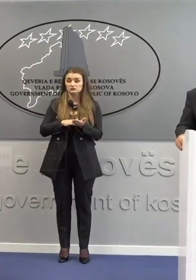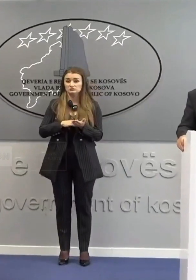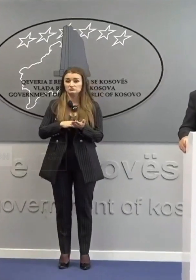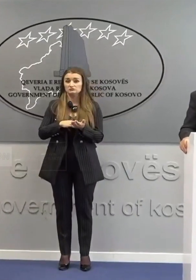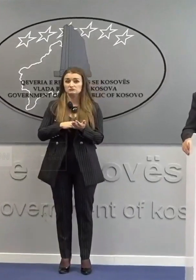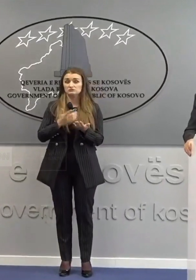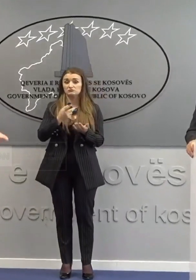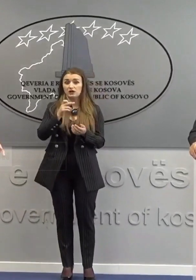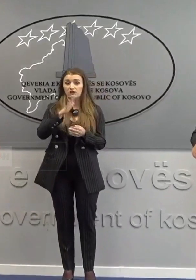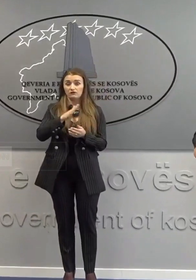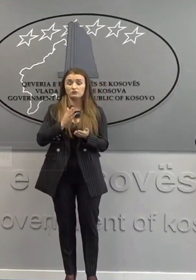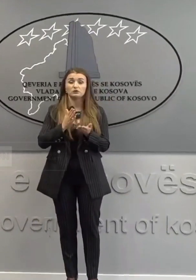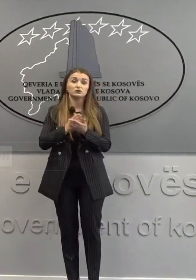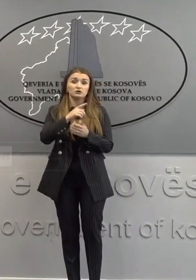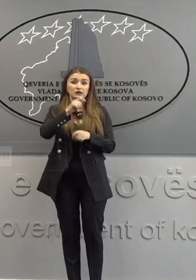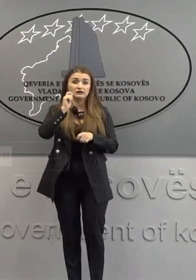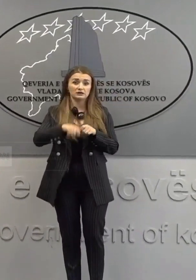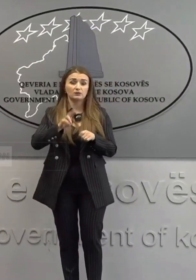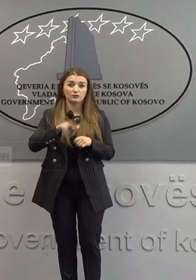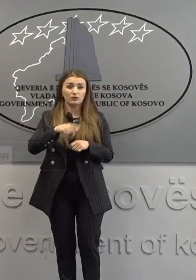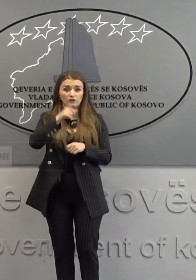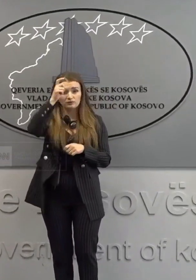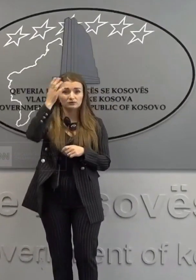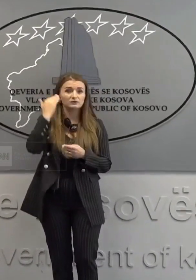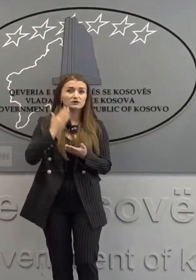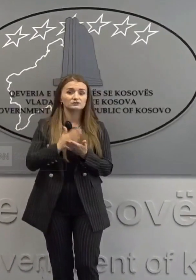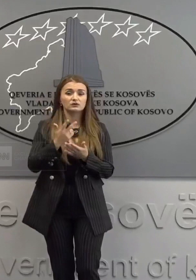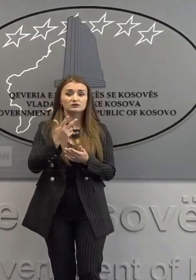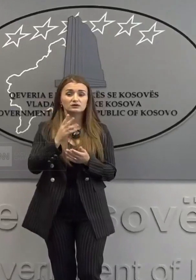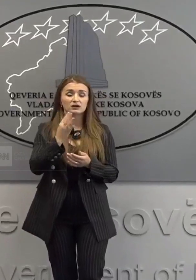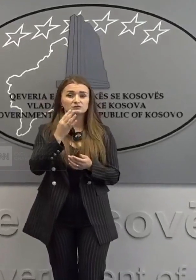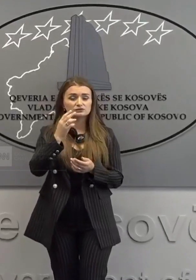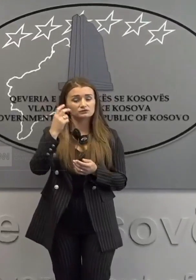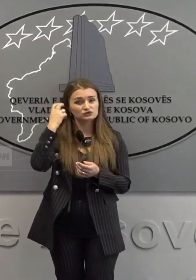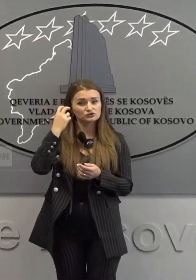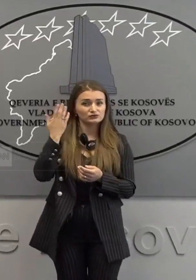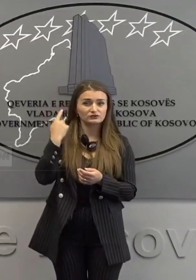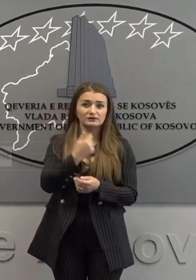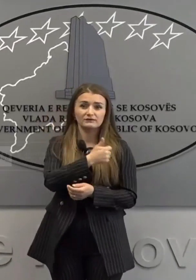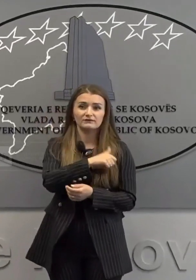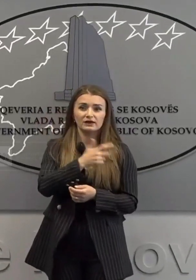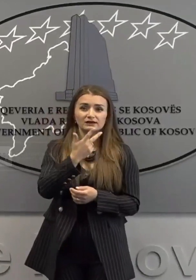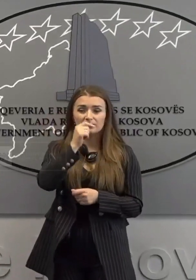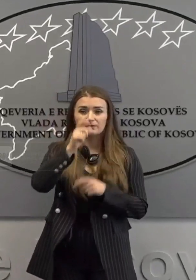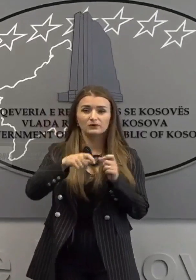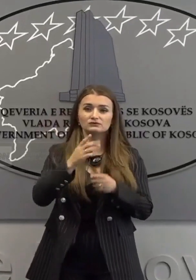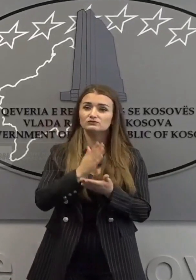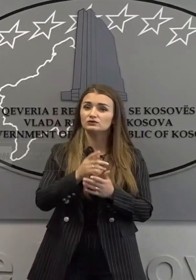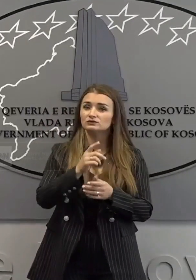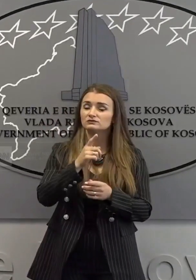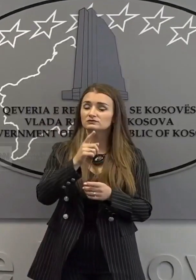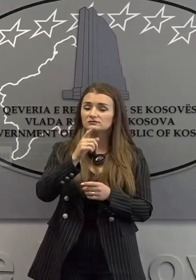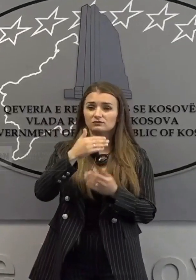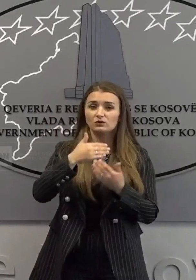Beogradit, atëherë kur u rëmbyen tre policët tonë me 14 qershor të vitit të kaluar, në veri të Kosovës,